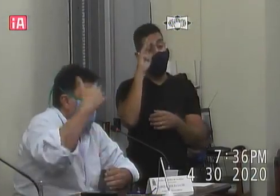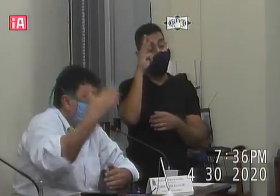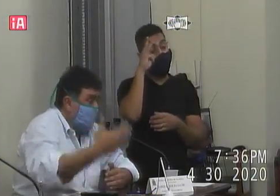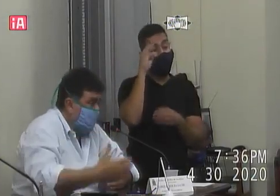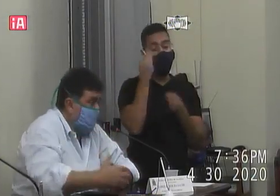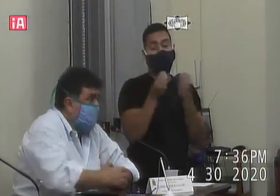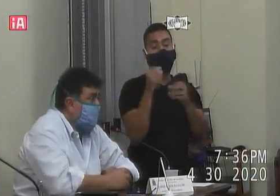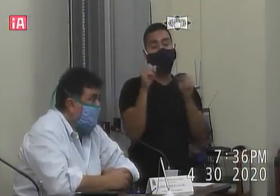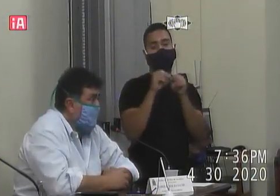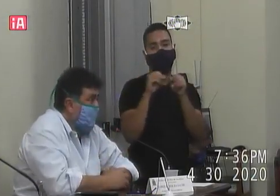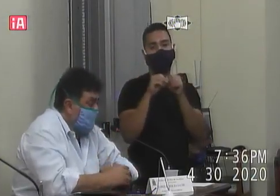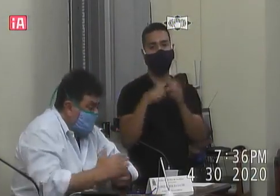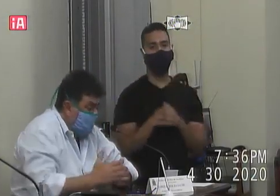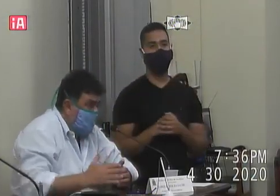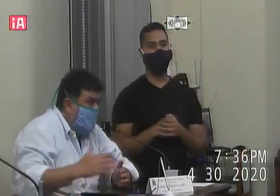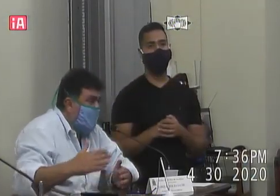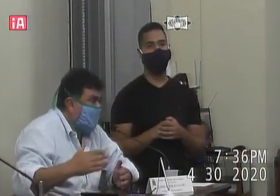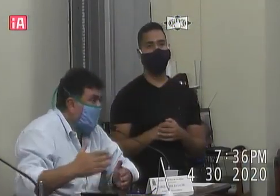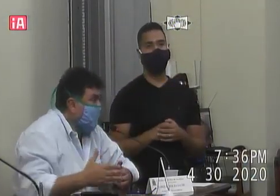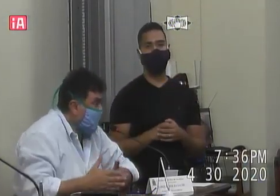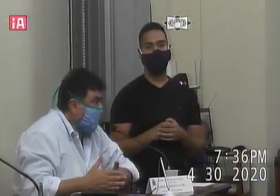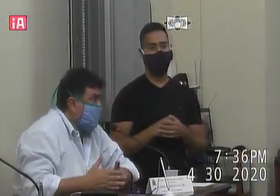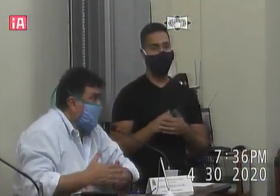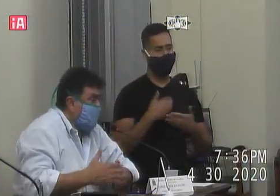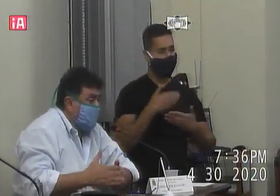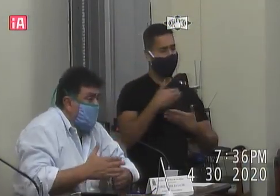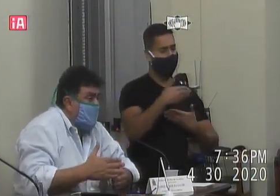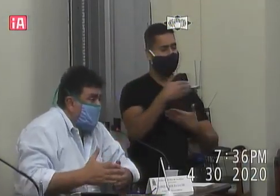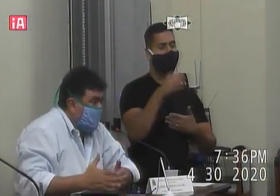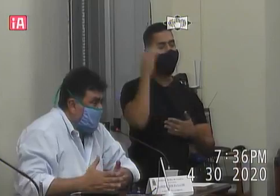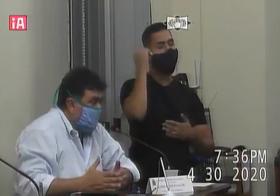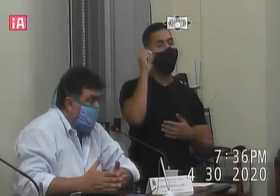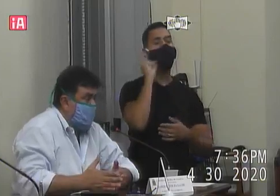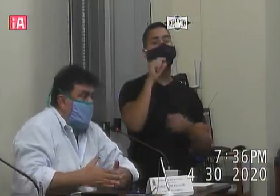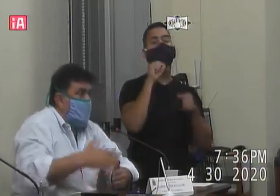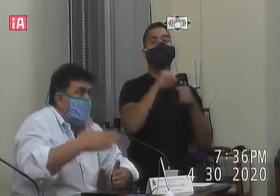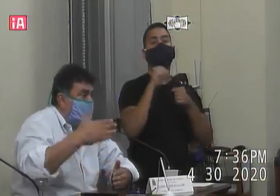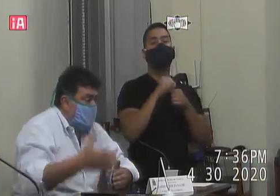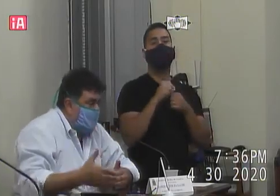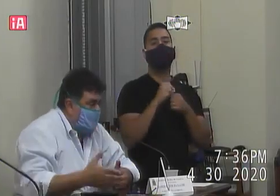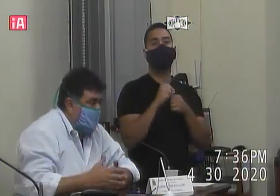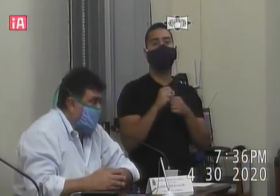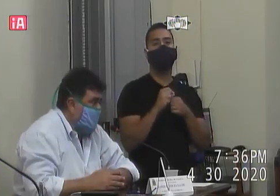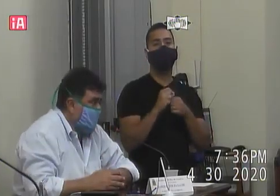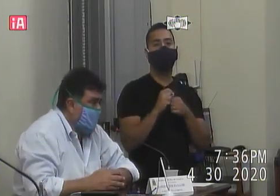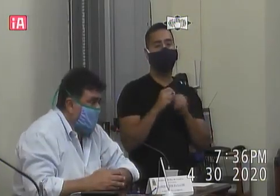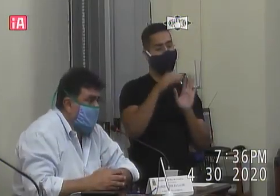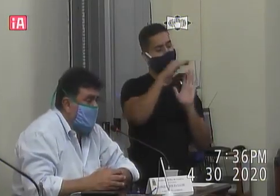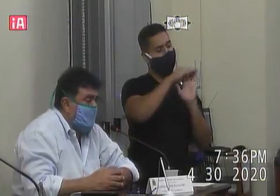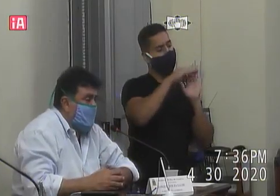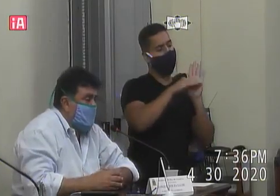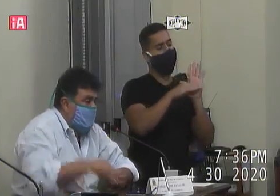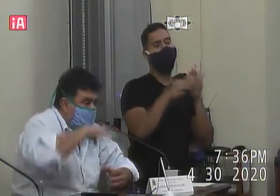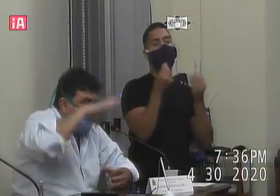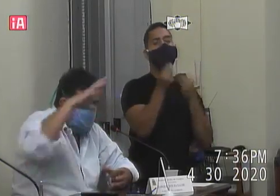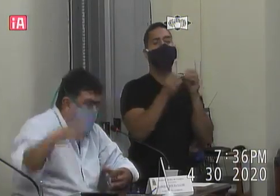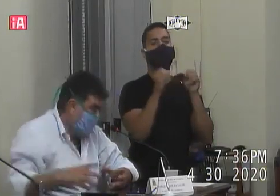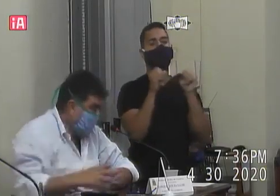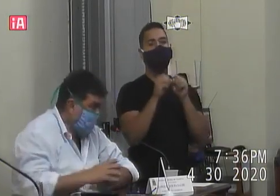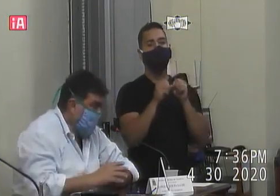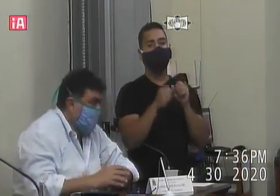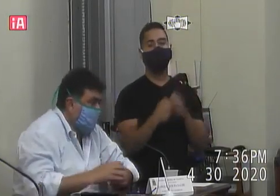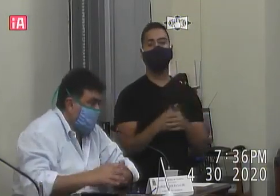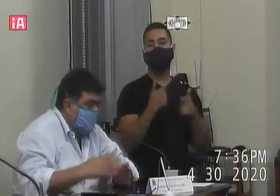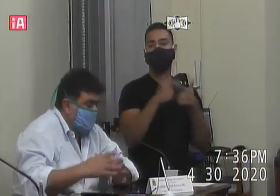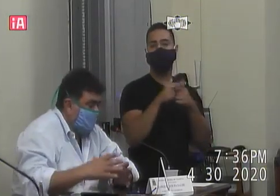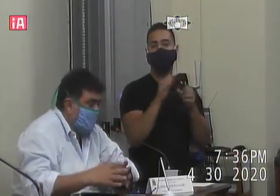como é que vai ser feito isso, para a gente acompanhar também, né, e ver o que vai ser feito, qual a proposta que vai ser apresentada diante desse